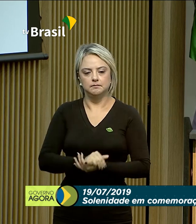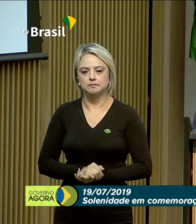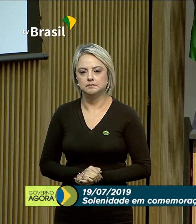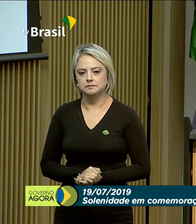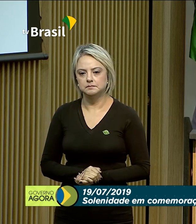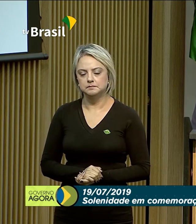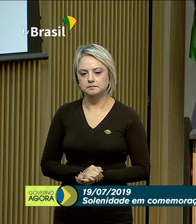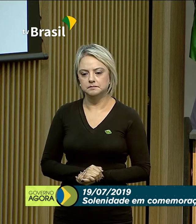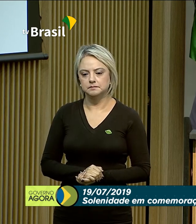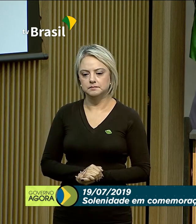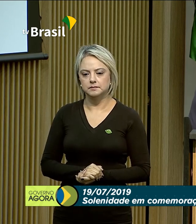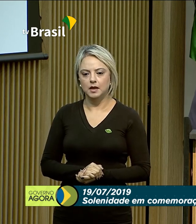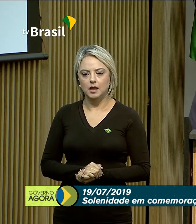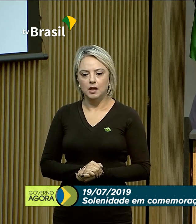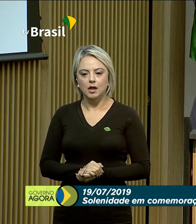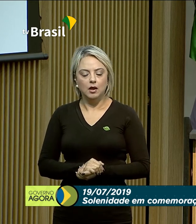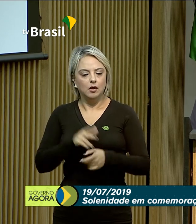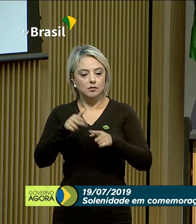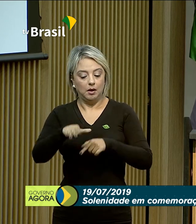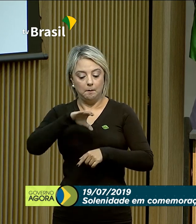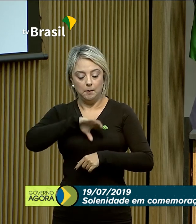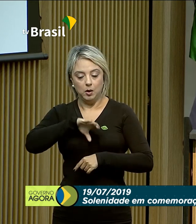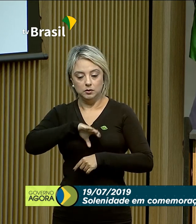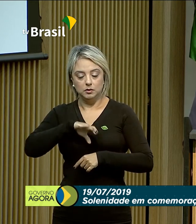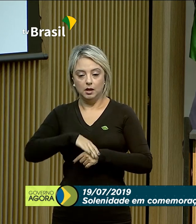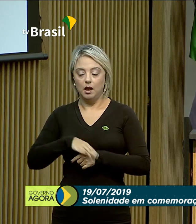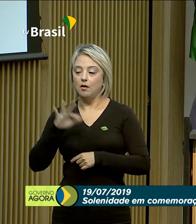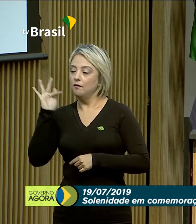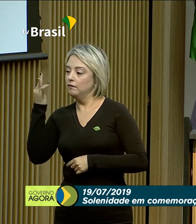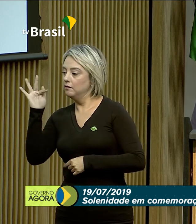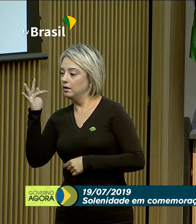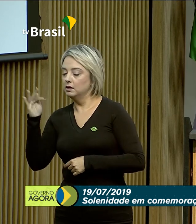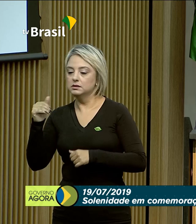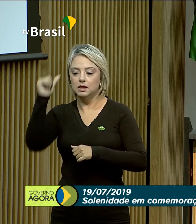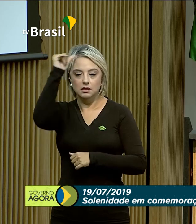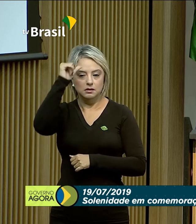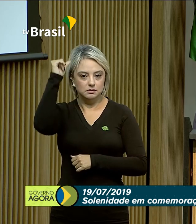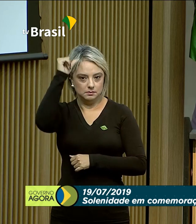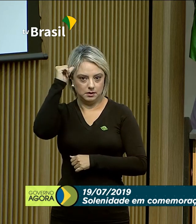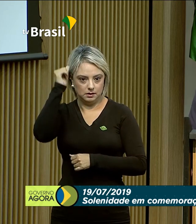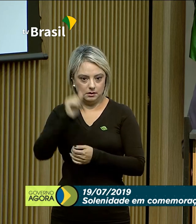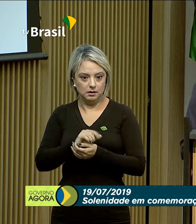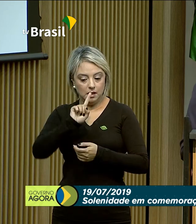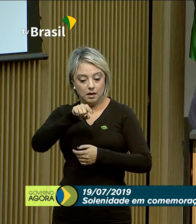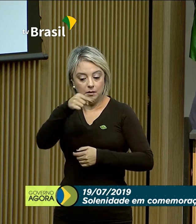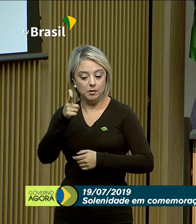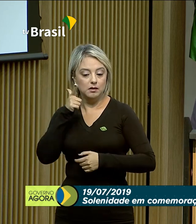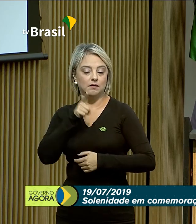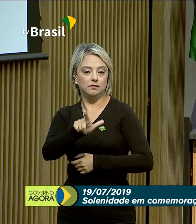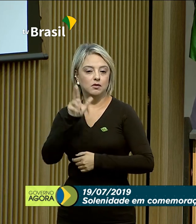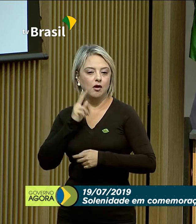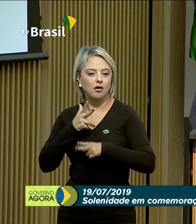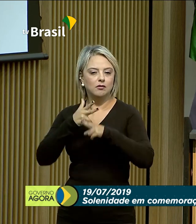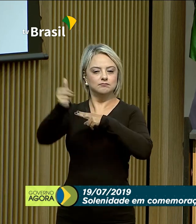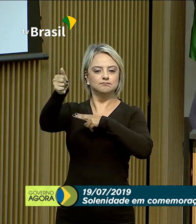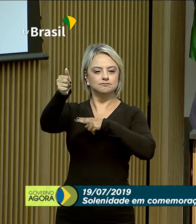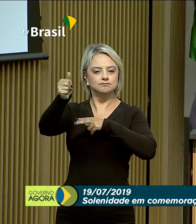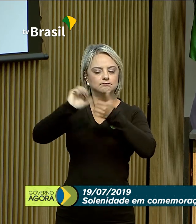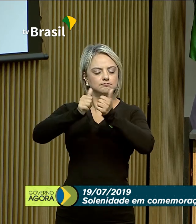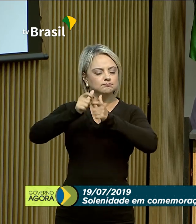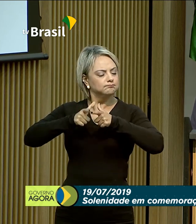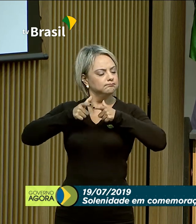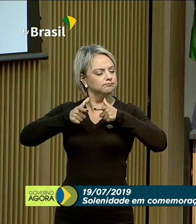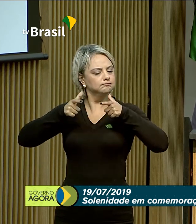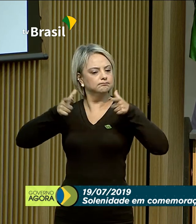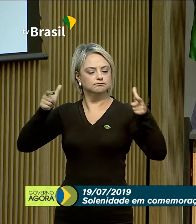of Spain, derrotando as seleções de Portugal, França e Espanha. Após essa conquista, o futebol cresceu muito,